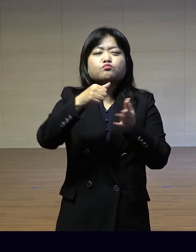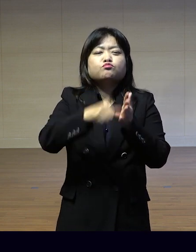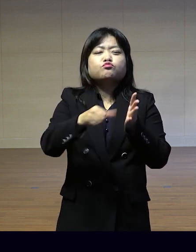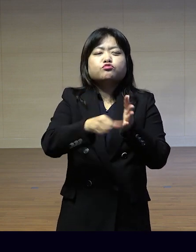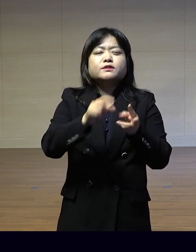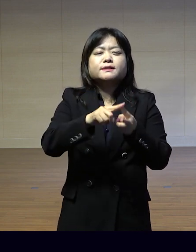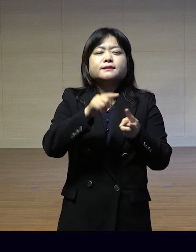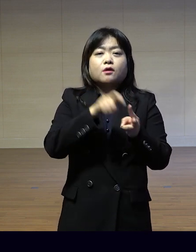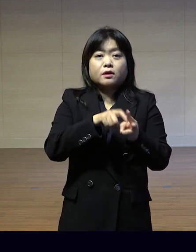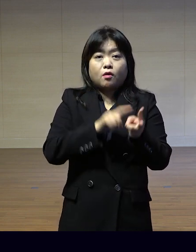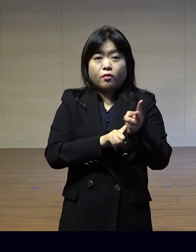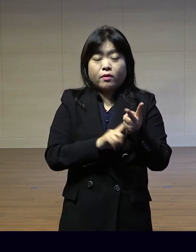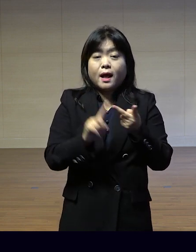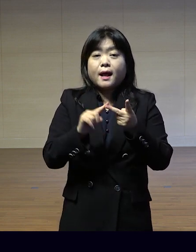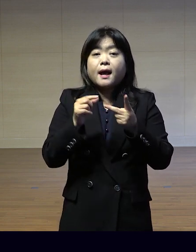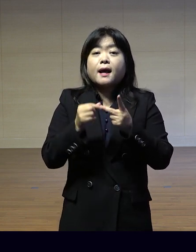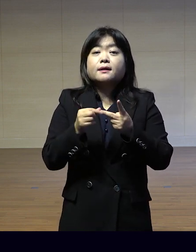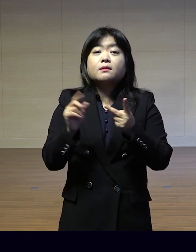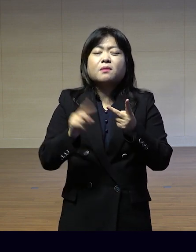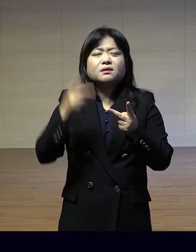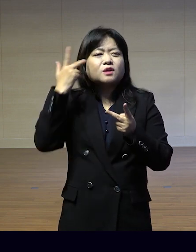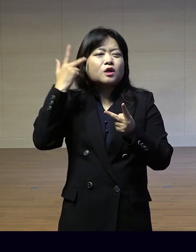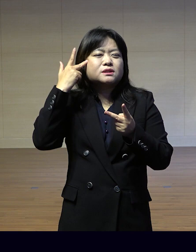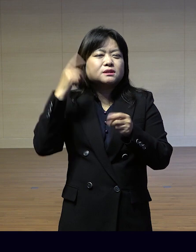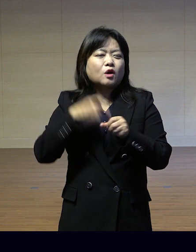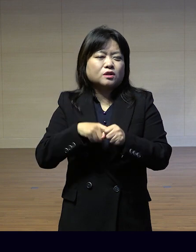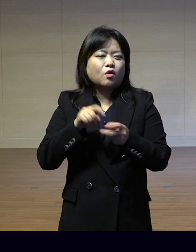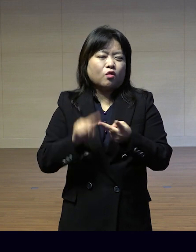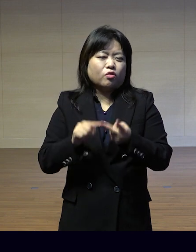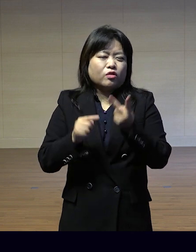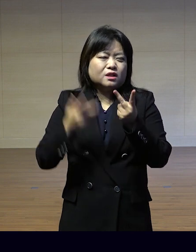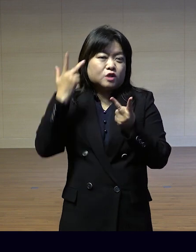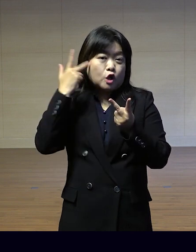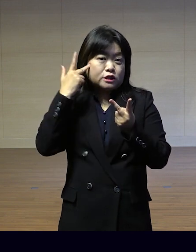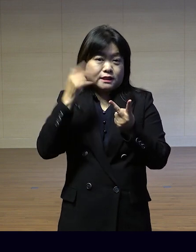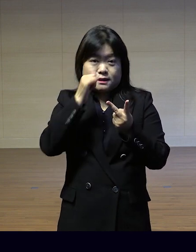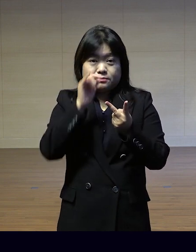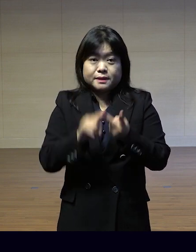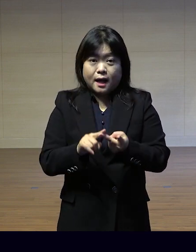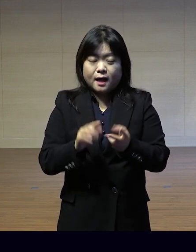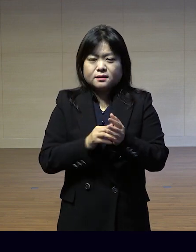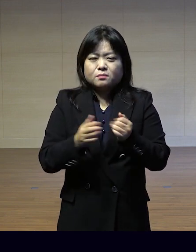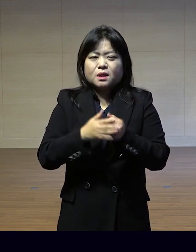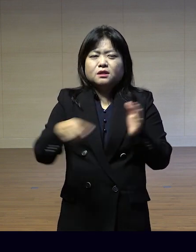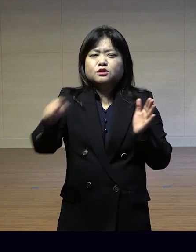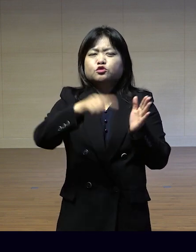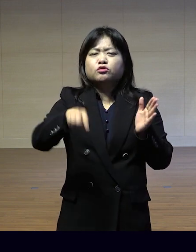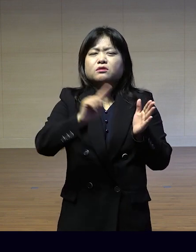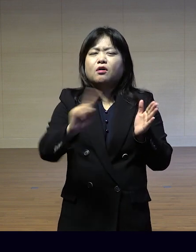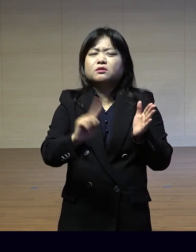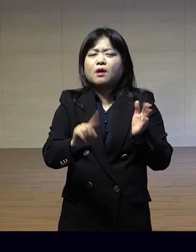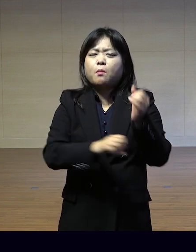내지 물질적인 것, 다른 한편에는 정신적인 것, 정신이 있습니다. 근데 이 중에서 어떤 것이 본질적인